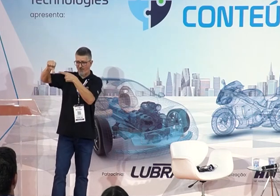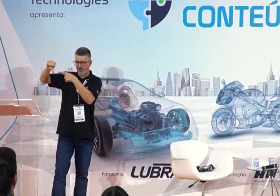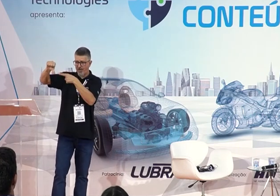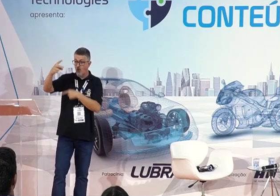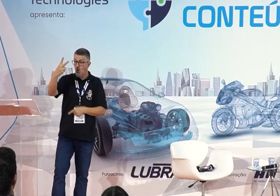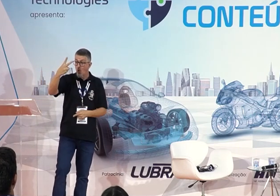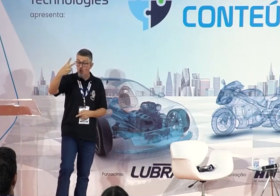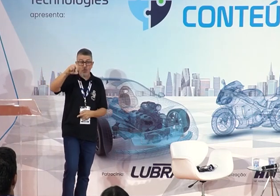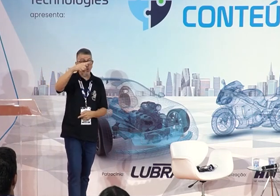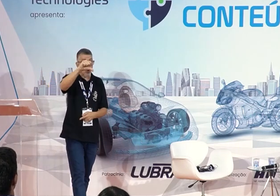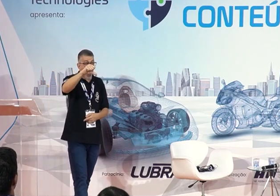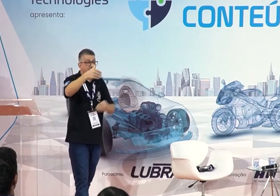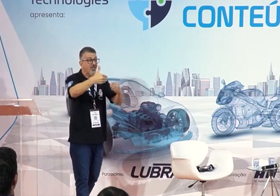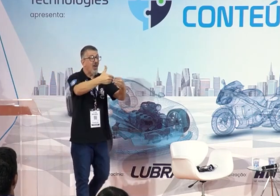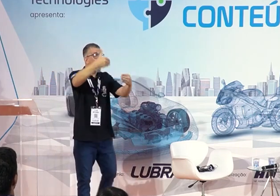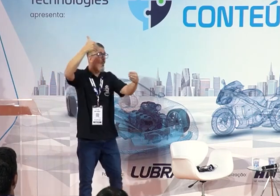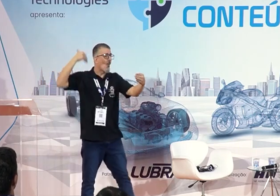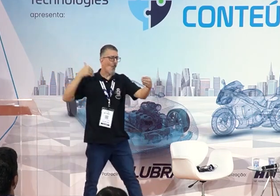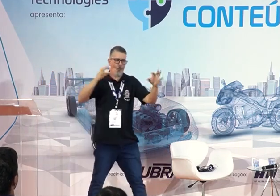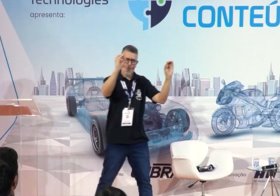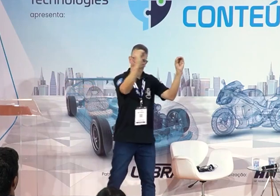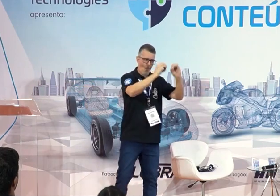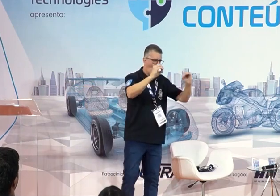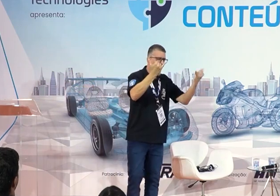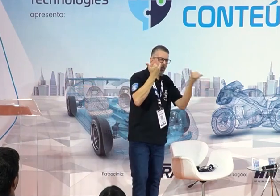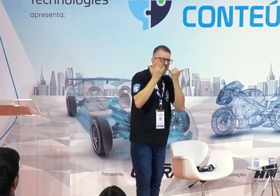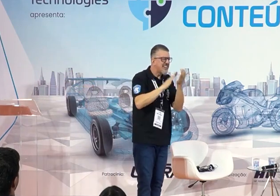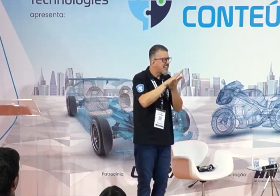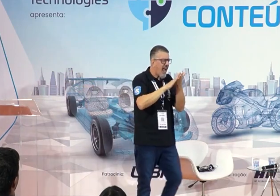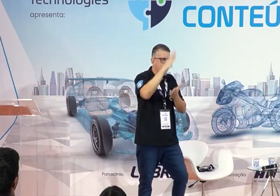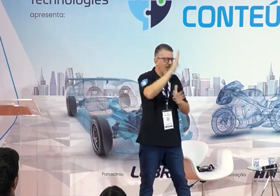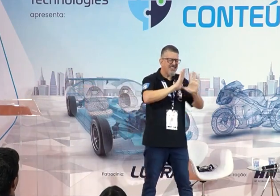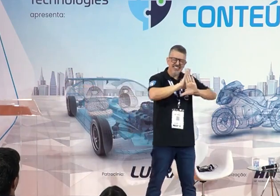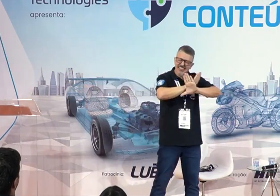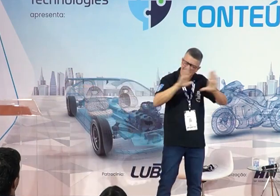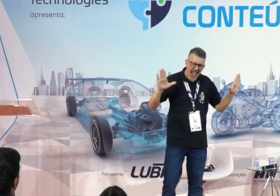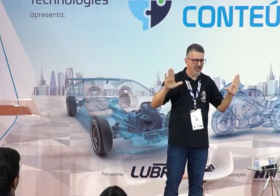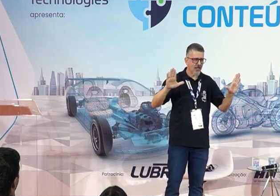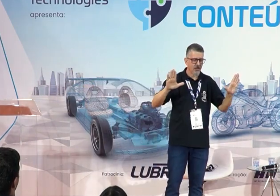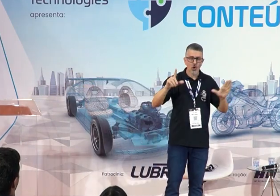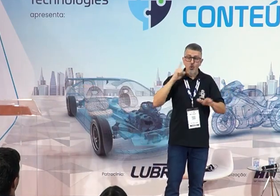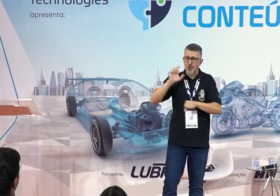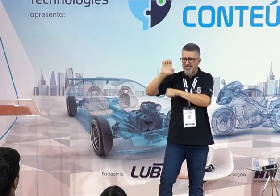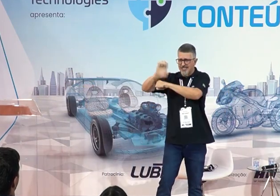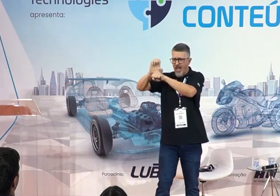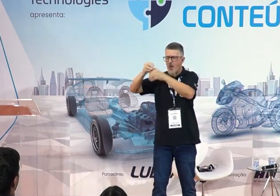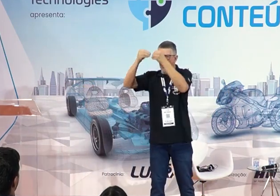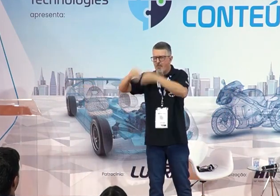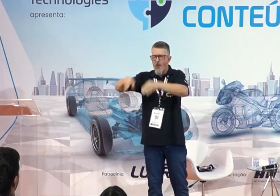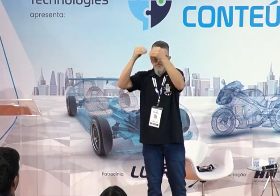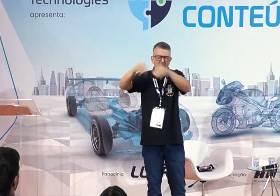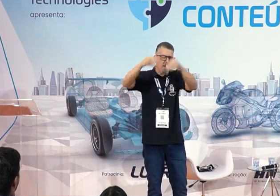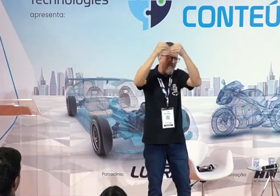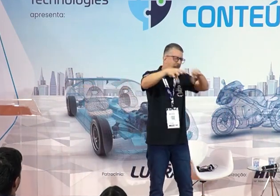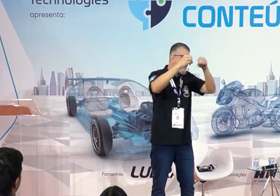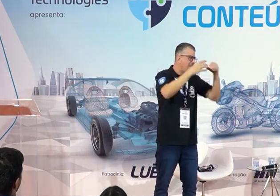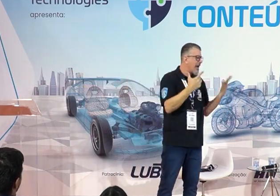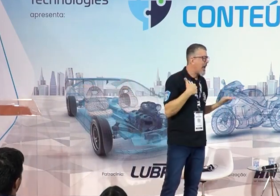2019. Em 2019, não tínhamos nenhuma informação. E era